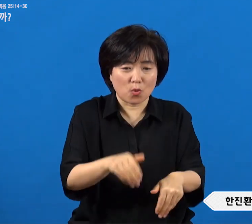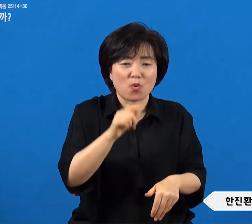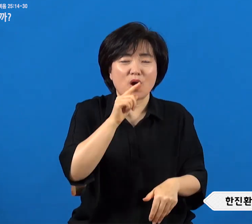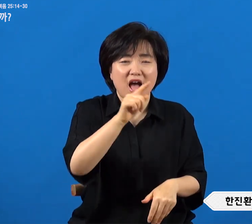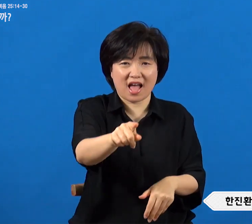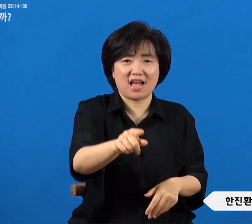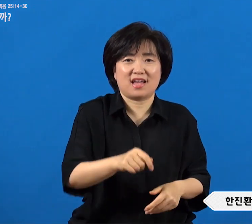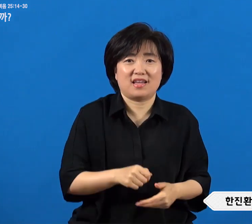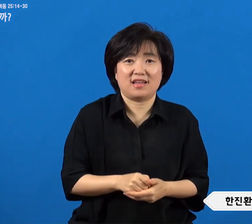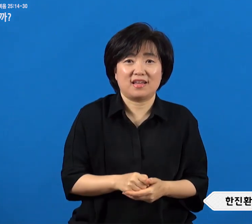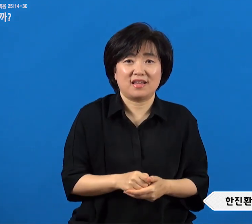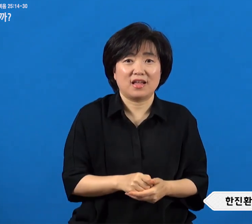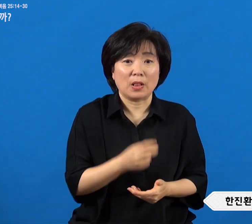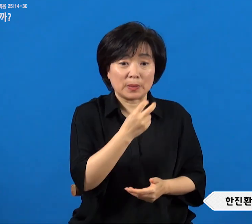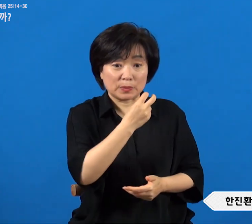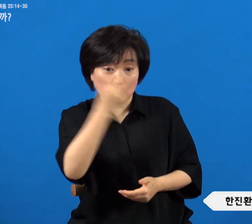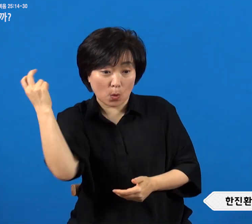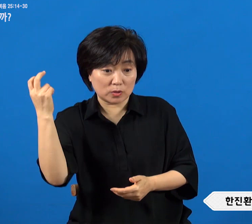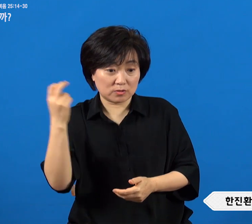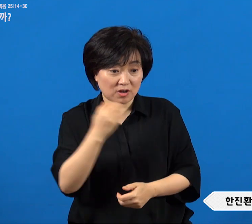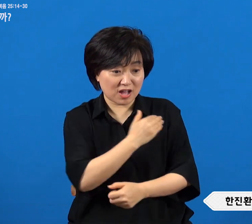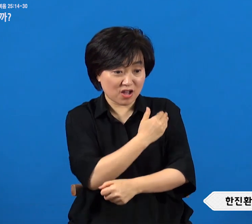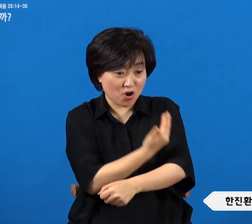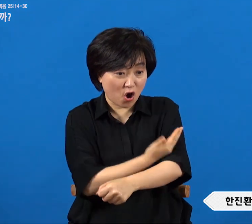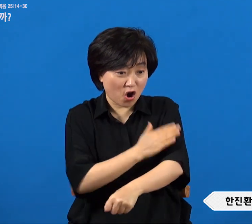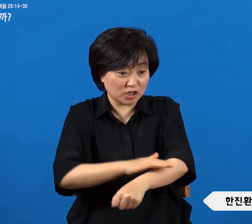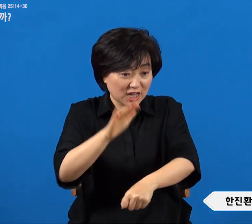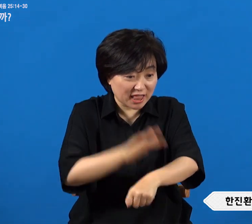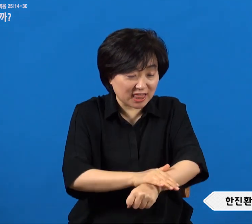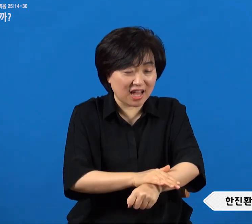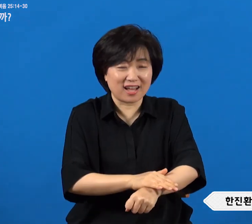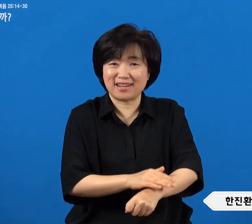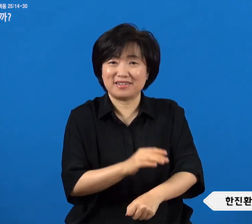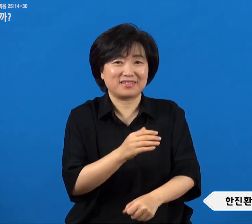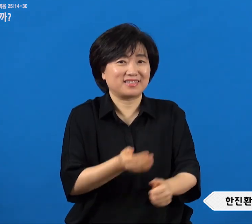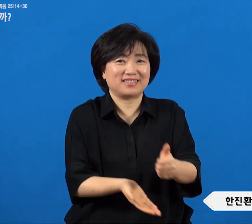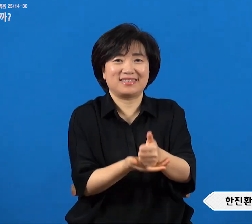했습니다. 똑똑하고 유능한 종아 그러지 않았습니다.